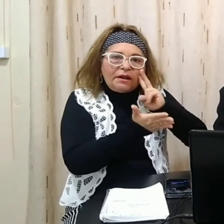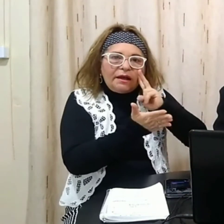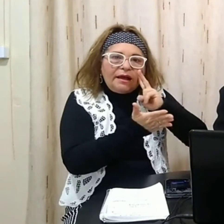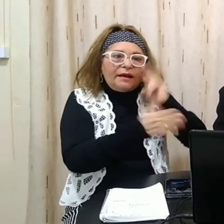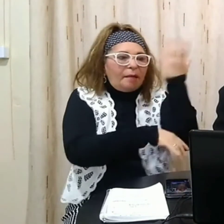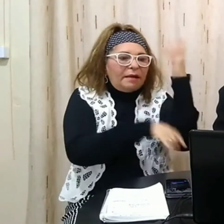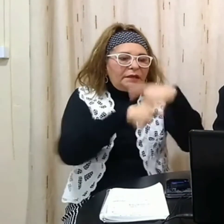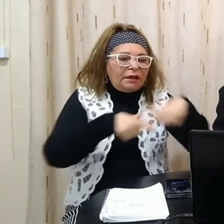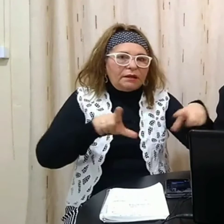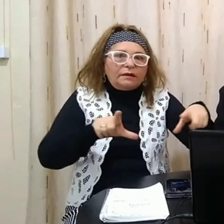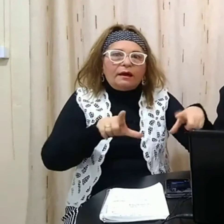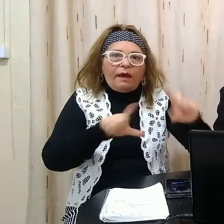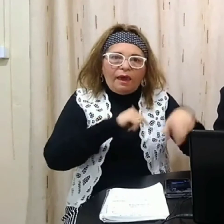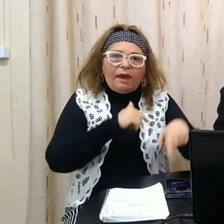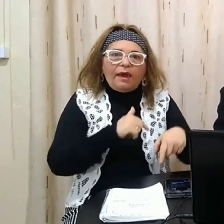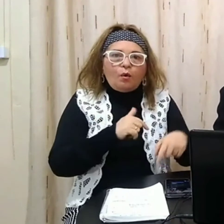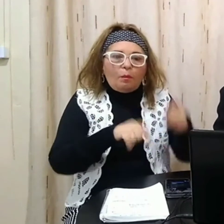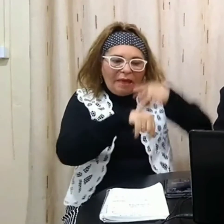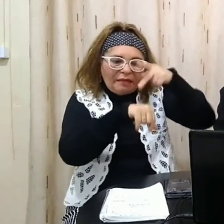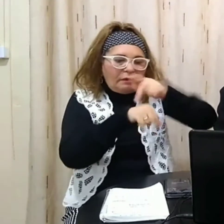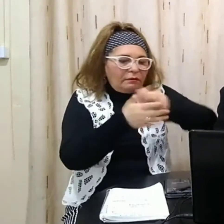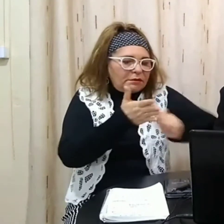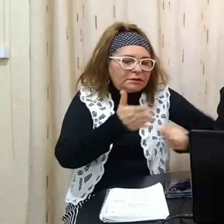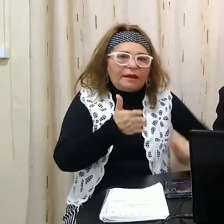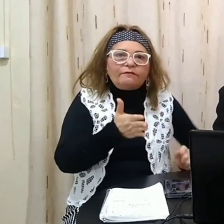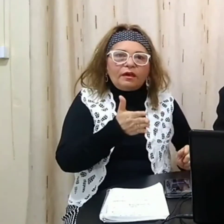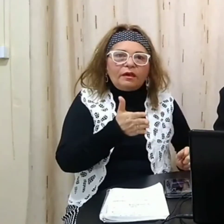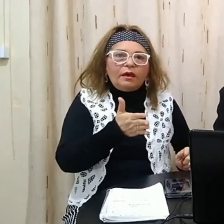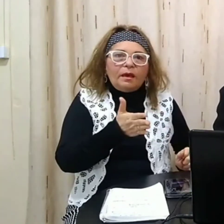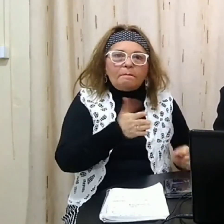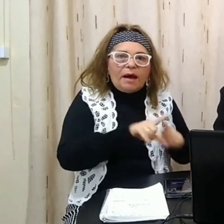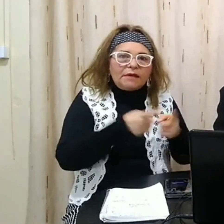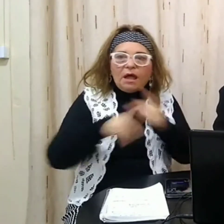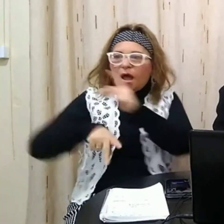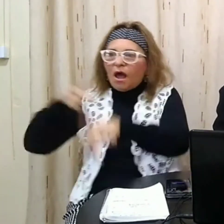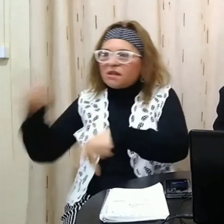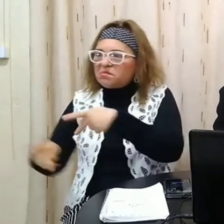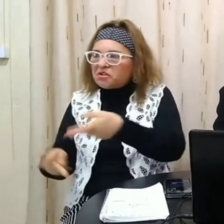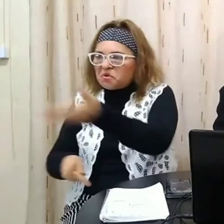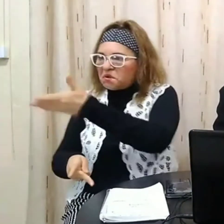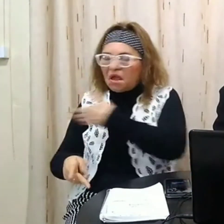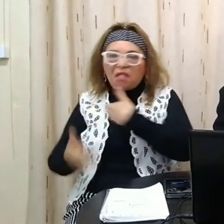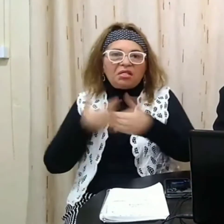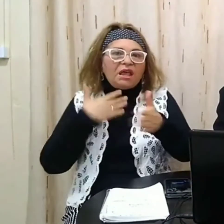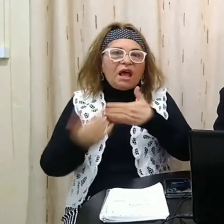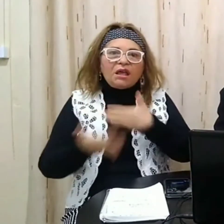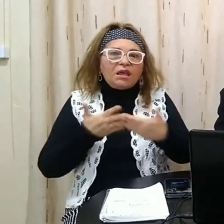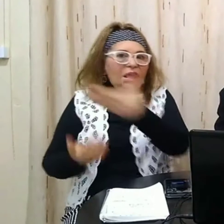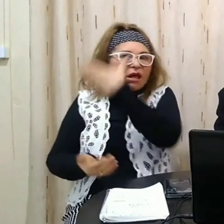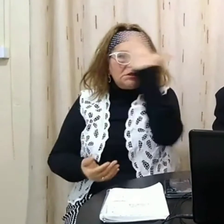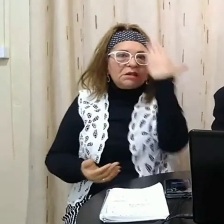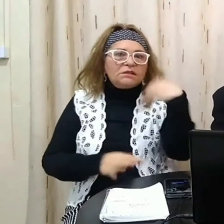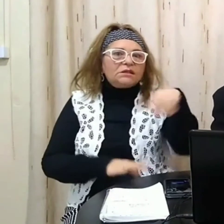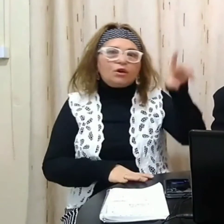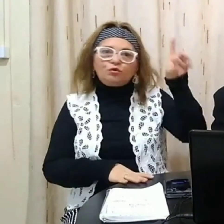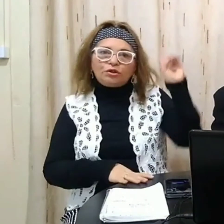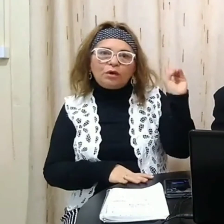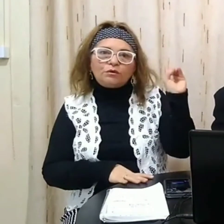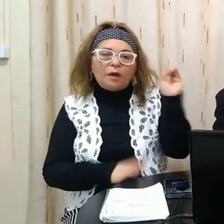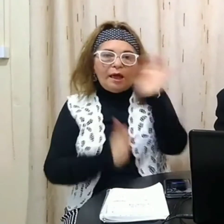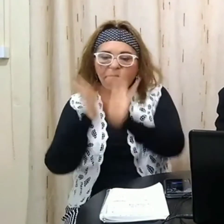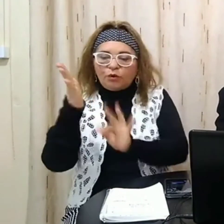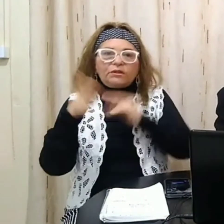se torna indiferente a Deus e parecido com as outras nações. Diz o texto